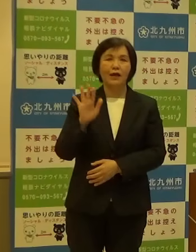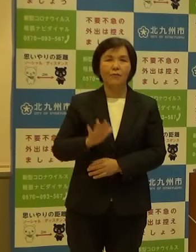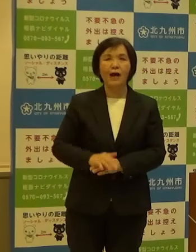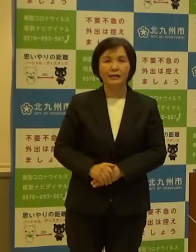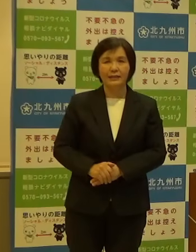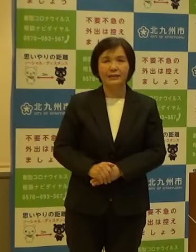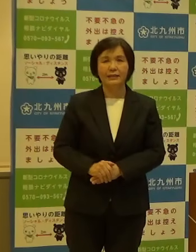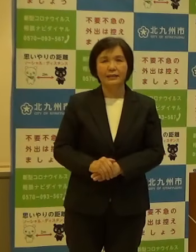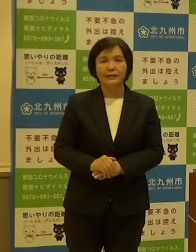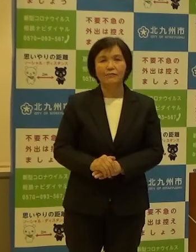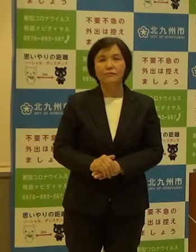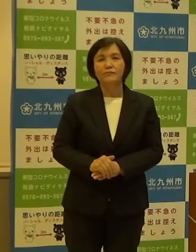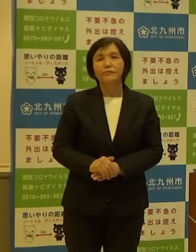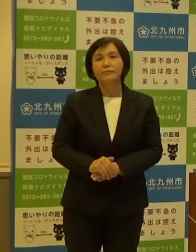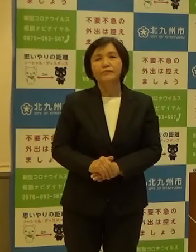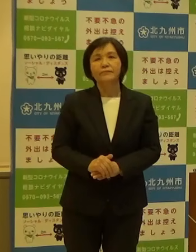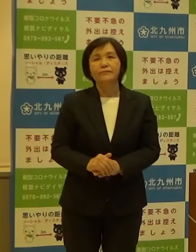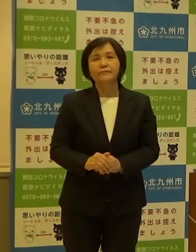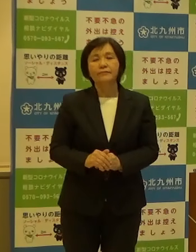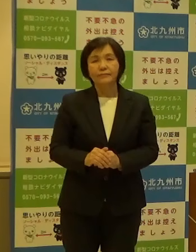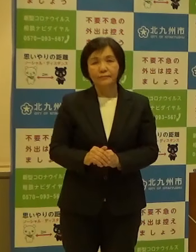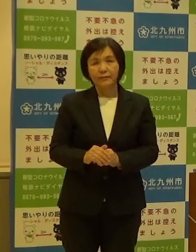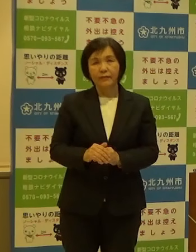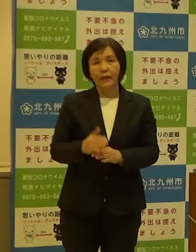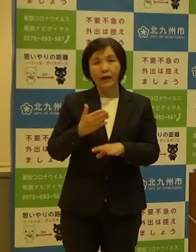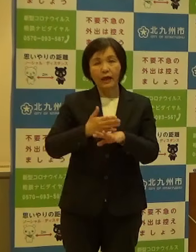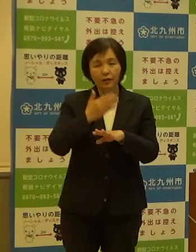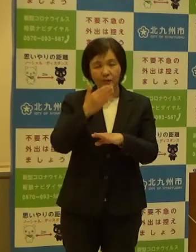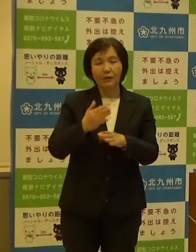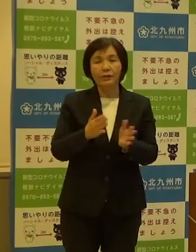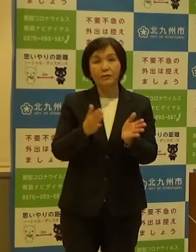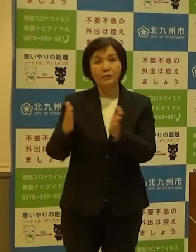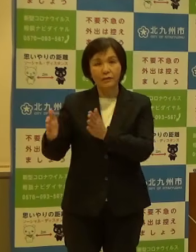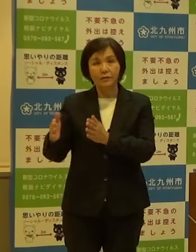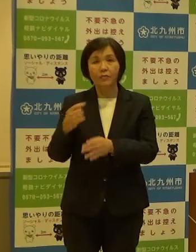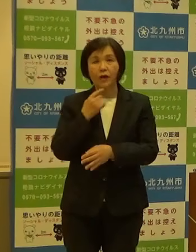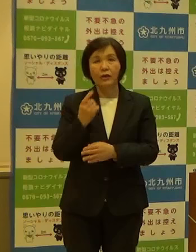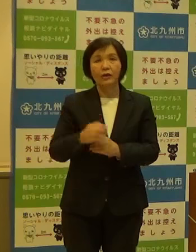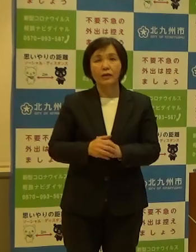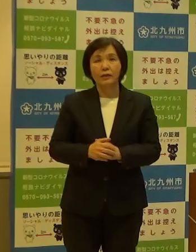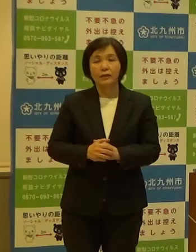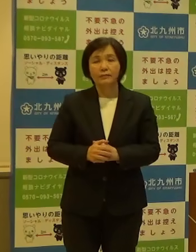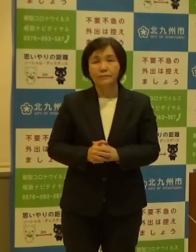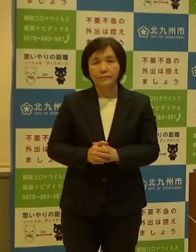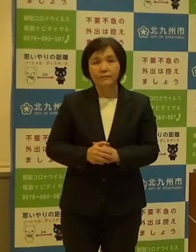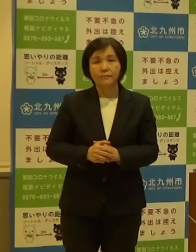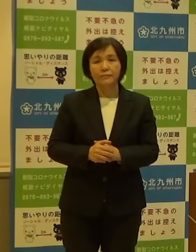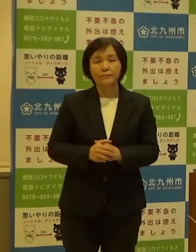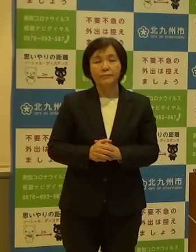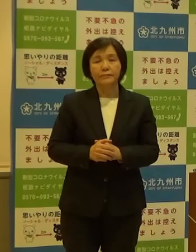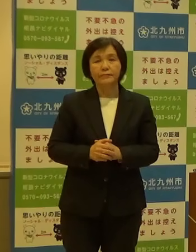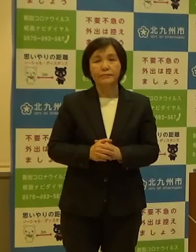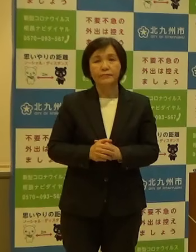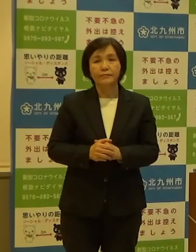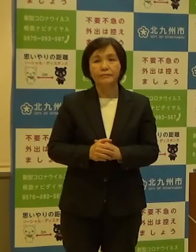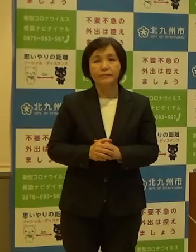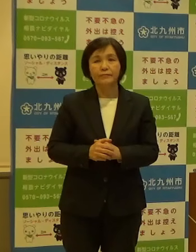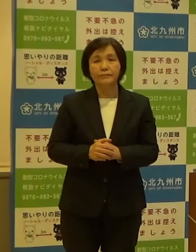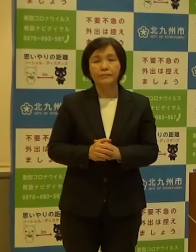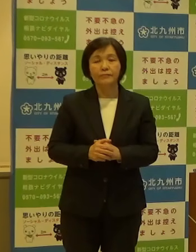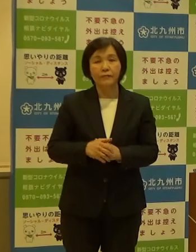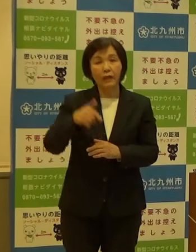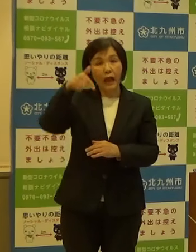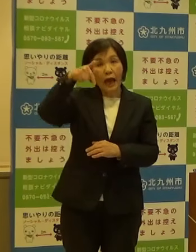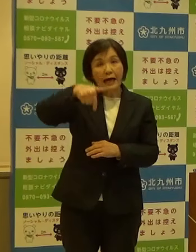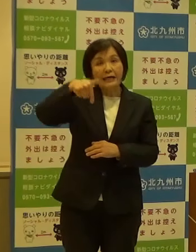ありがとうございます。それと全く別件で恐縮なんですけれども、パチンコ店の関係にちょっとすみません戻って恐縮なんですけれども、隣県 の下